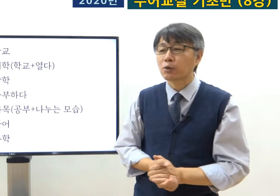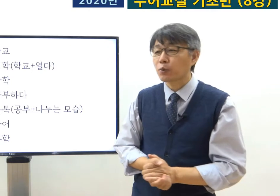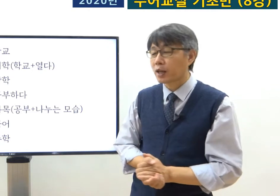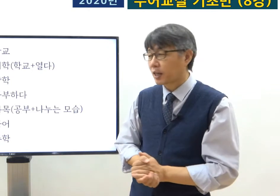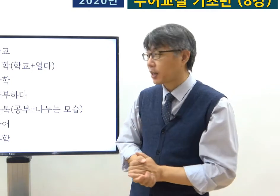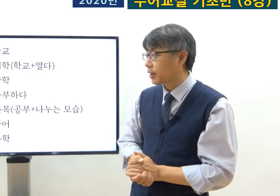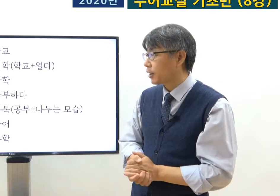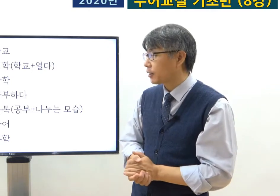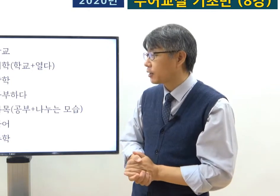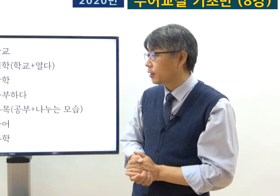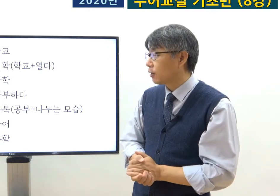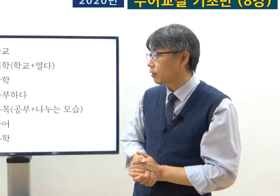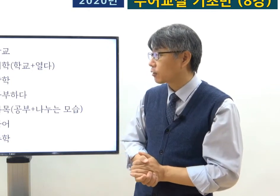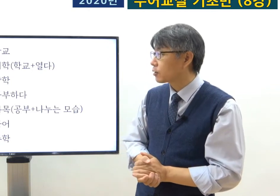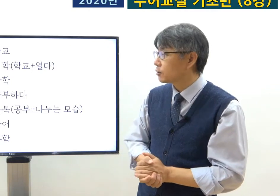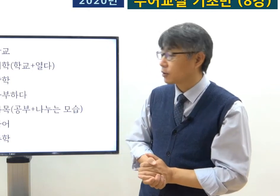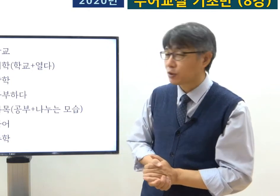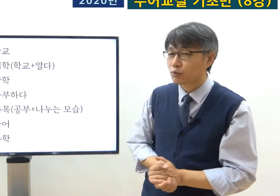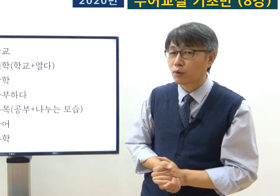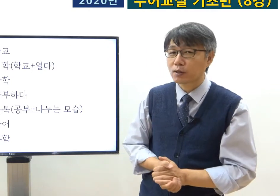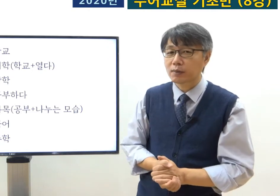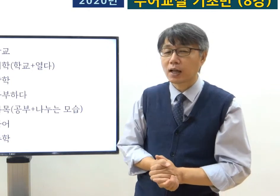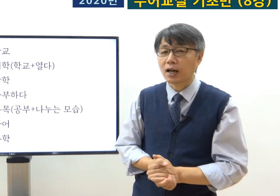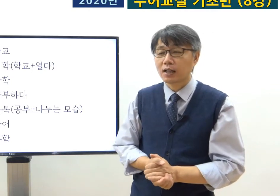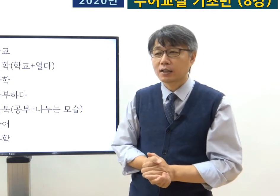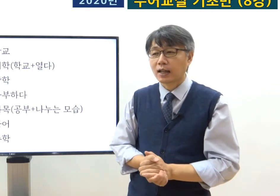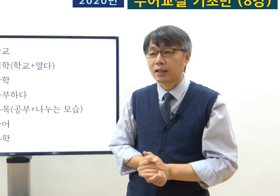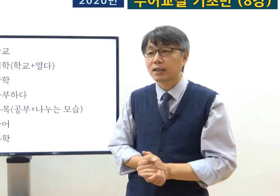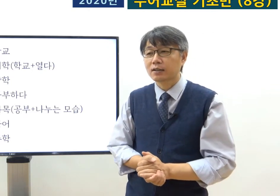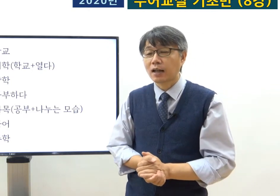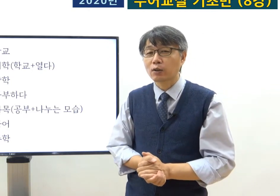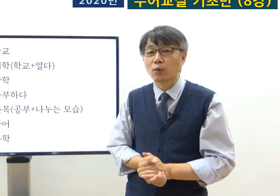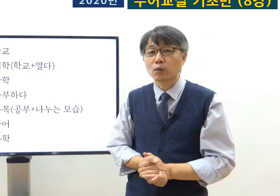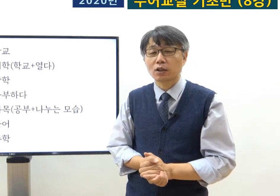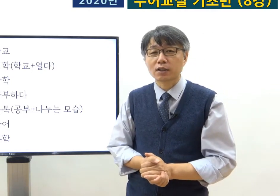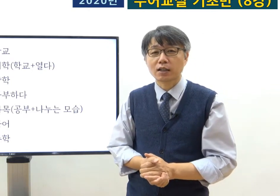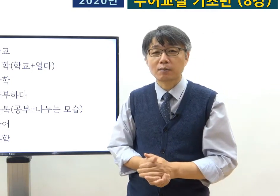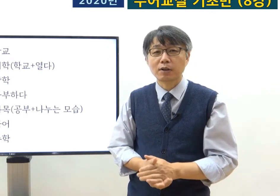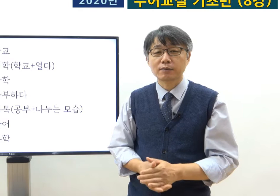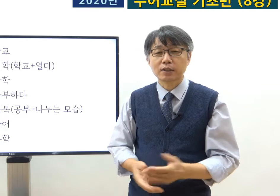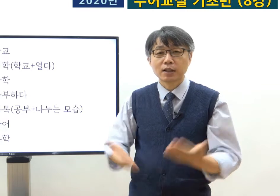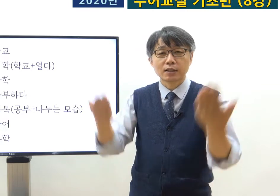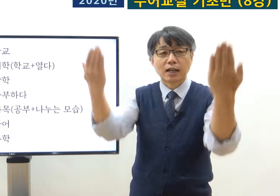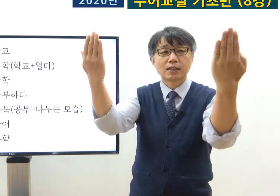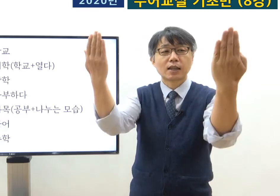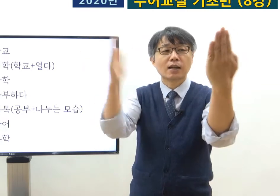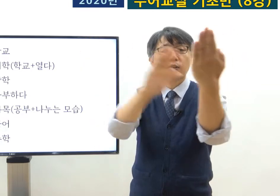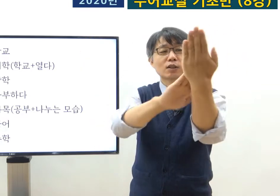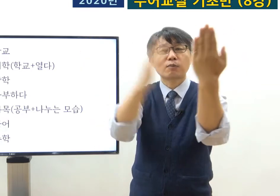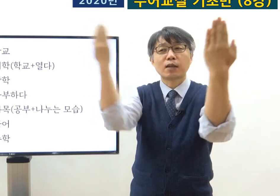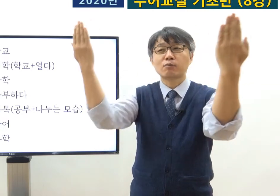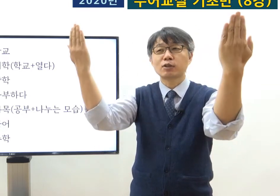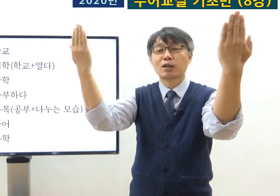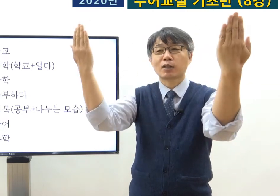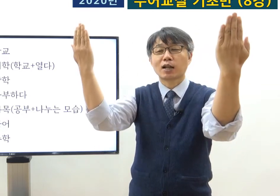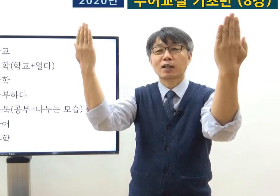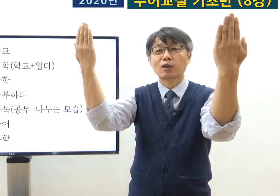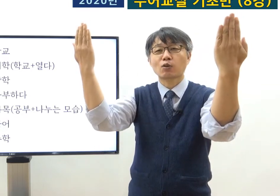학교에 관계된 그런 이제 수어입니다. 자, 일단은 학교를 어떻게 하냐면, 자, 이게 어떻게 보면 대문이라고 학교